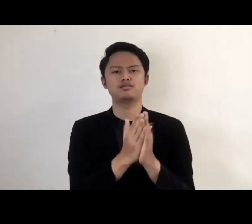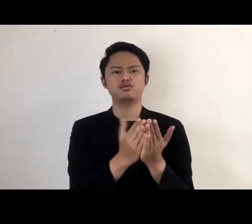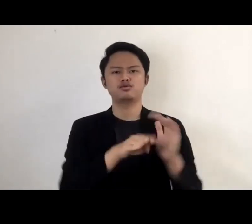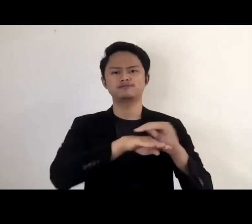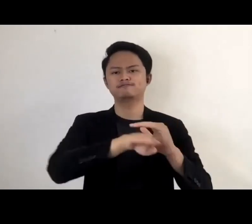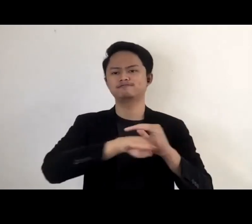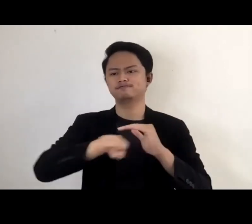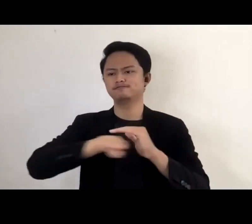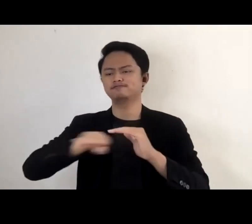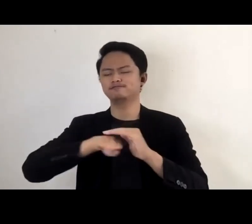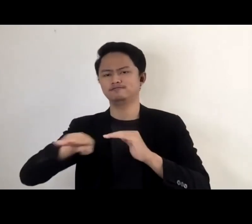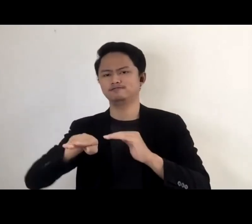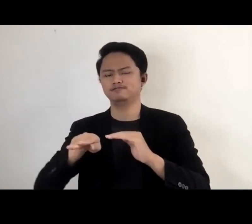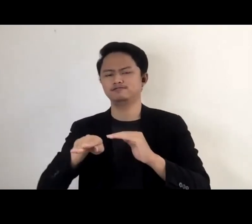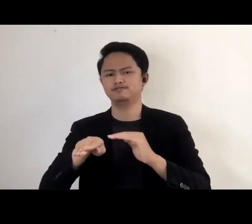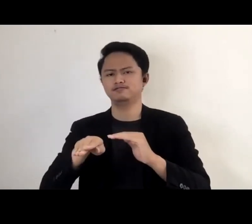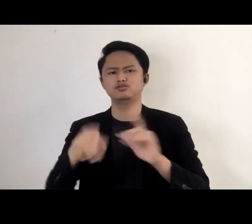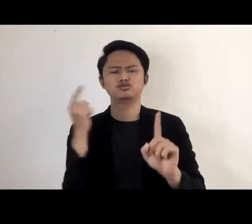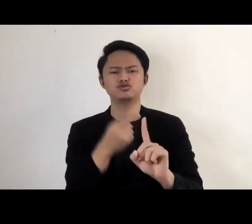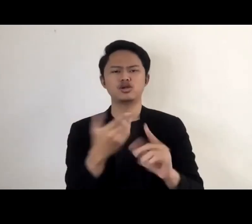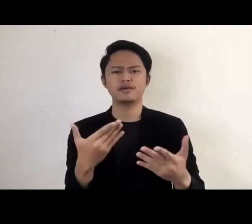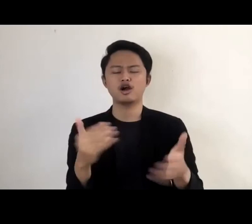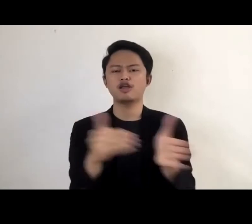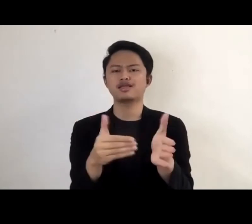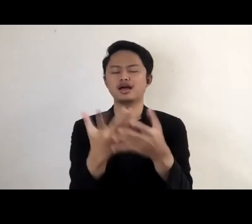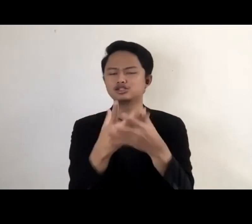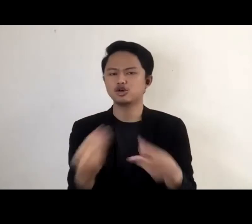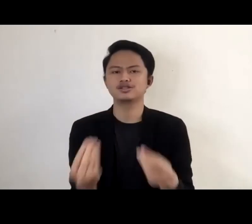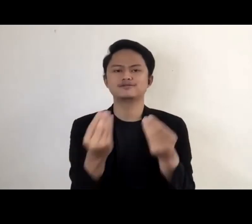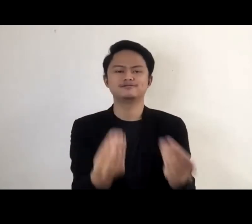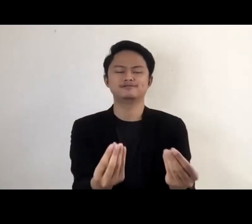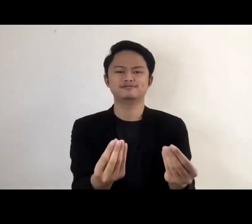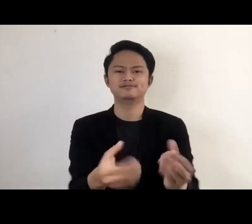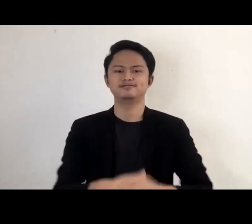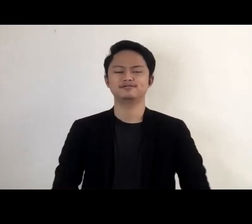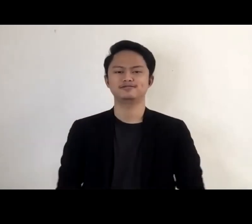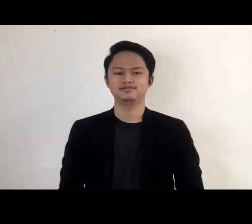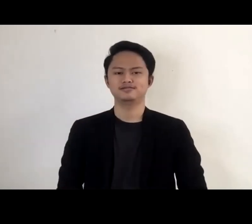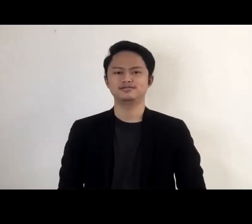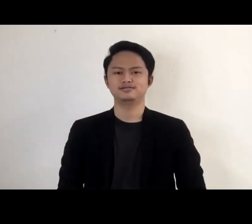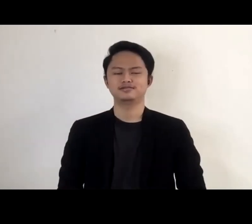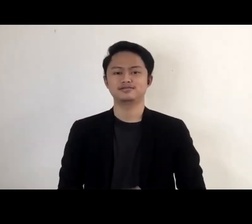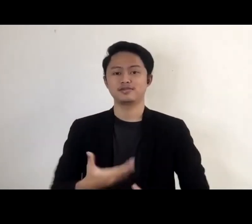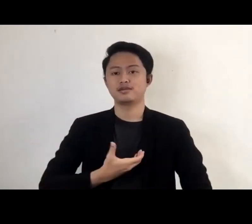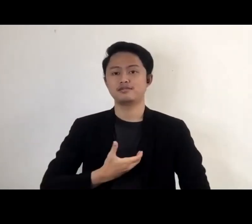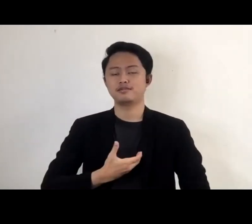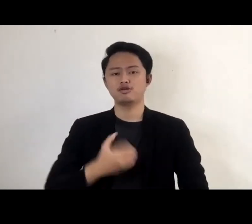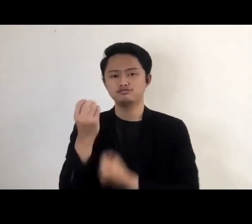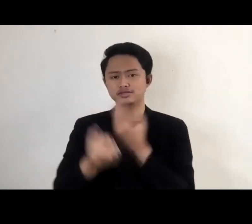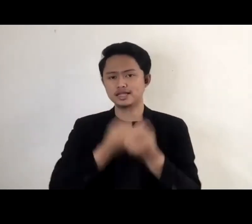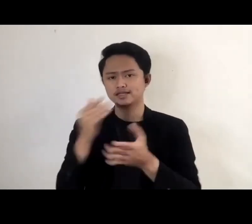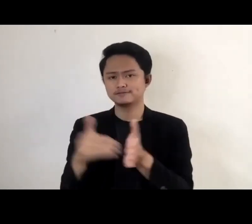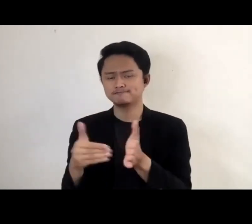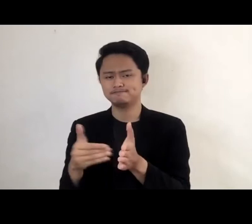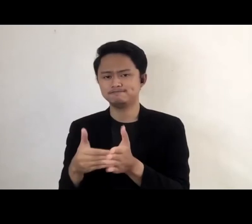membantu mengatasi tantangan tersebut, ya. Sebelum saya menyampaikan tantangan,